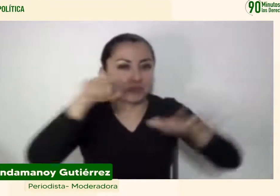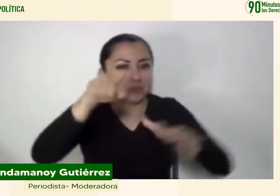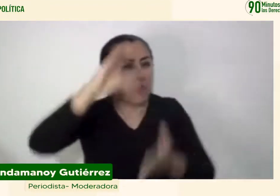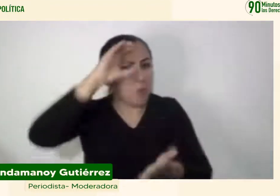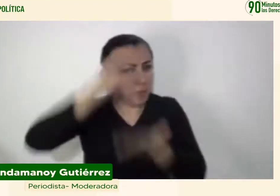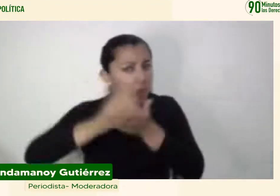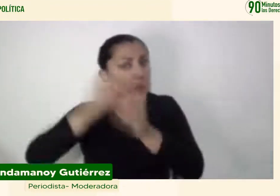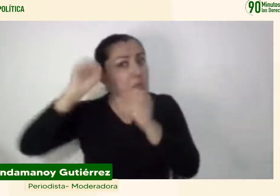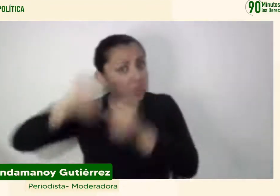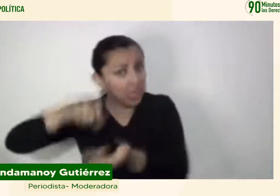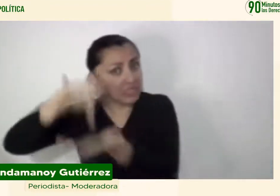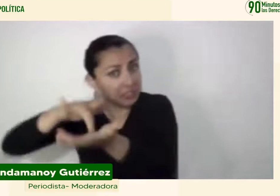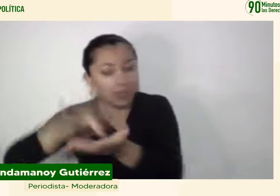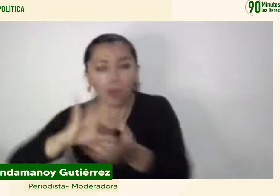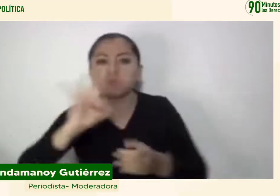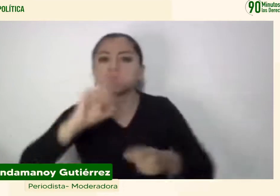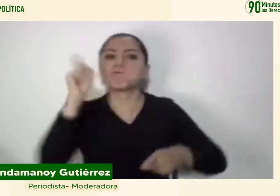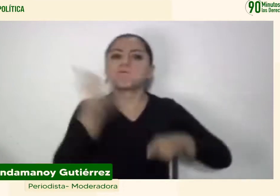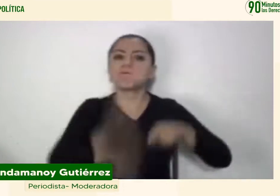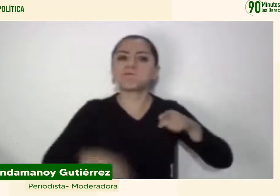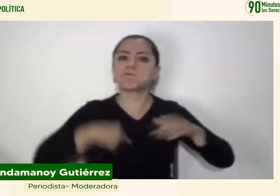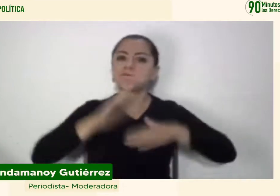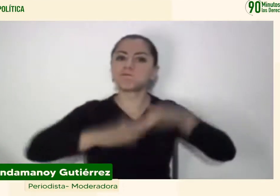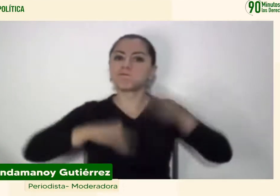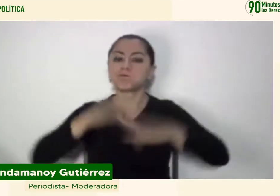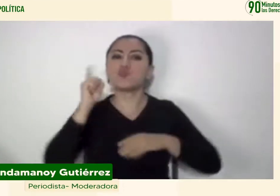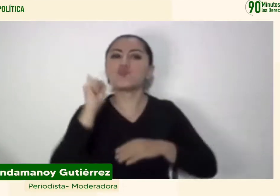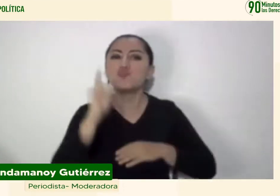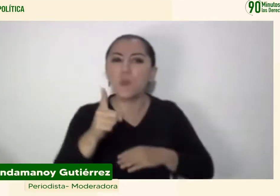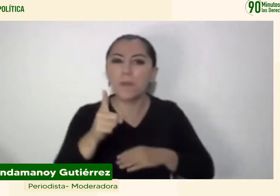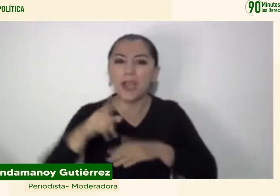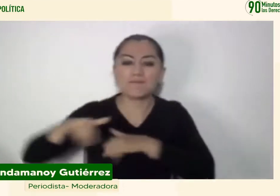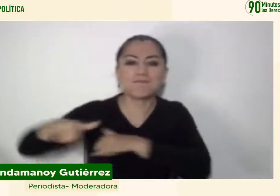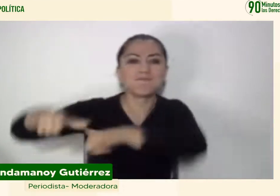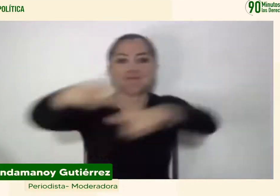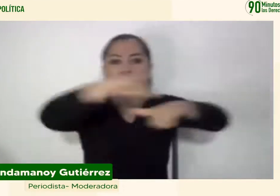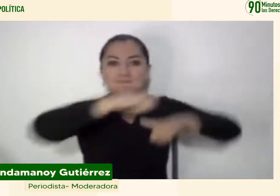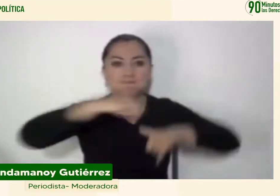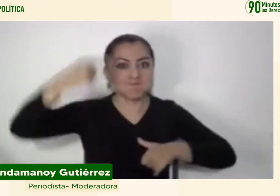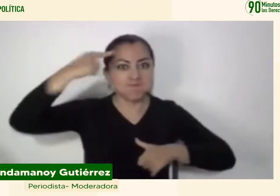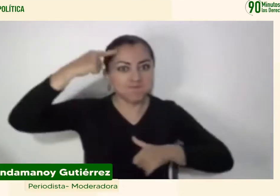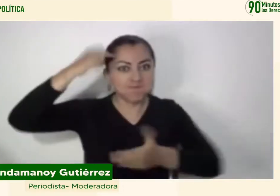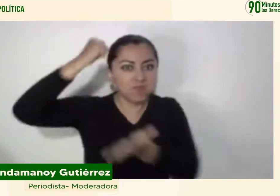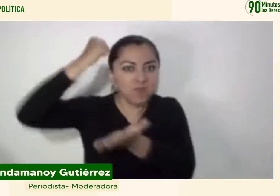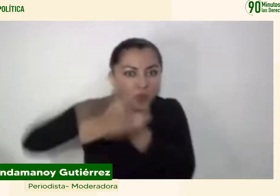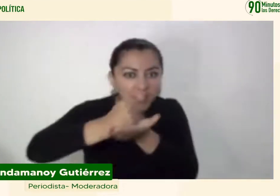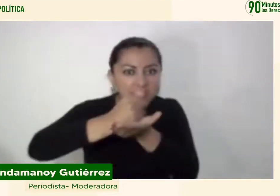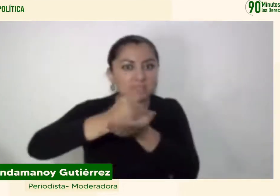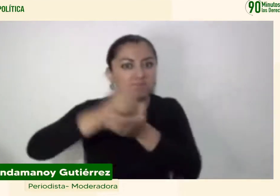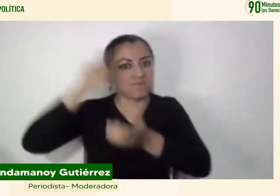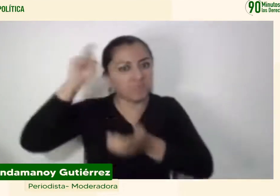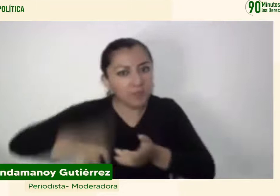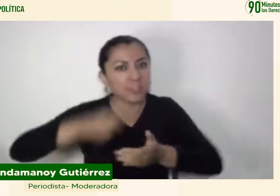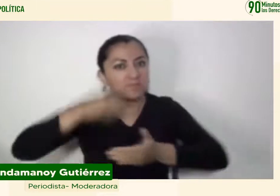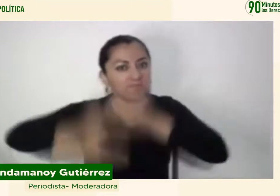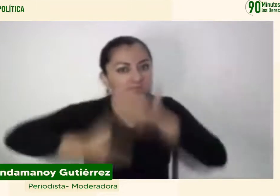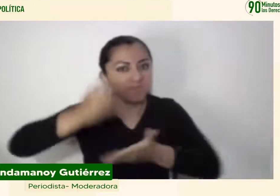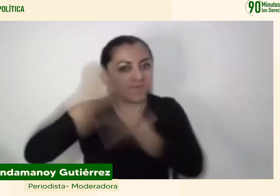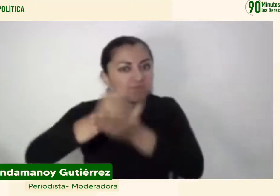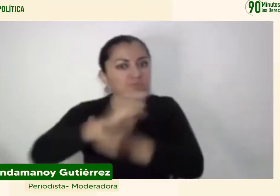ejemplo a razón de este vídeo que se publicó frente a la campaña de fico gutiérrez o debe ser neutral y